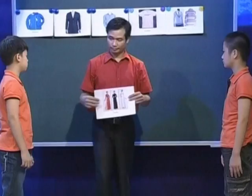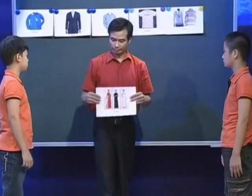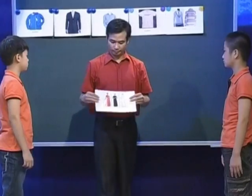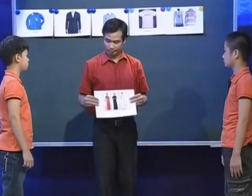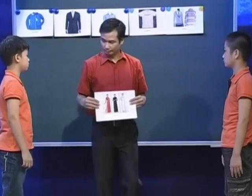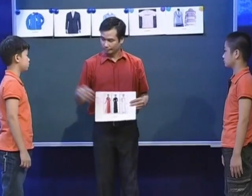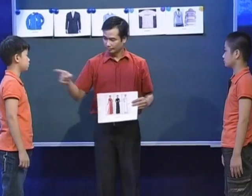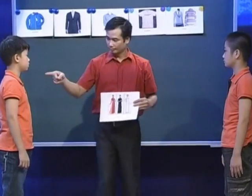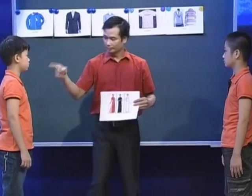nhé.